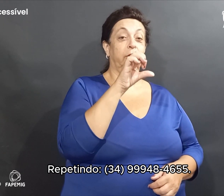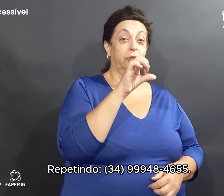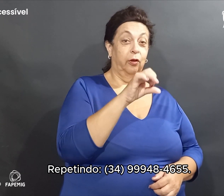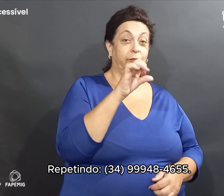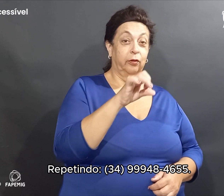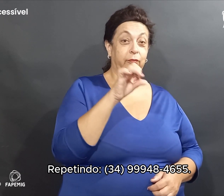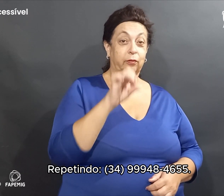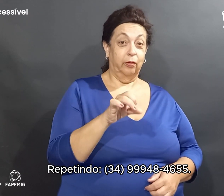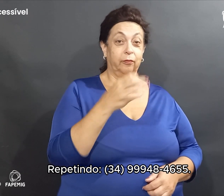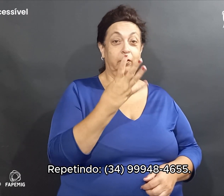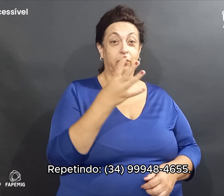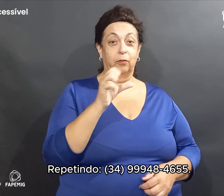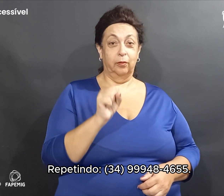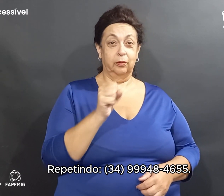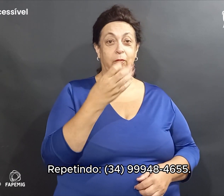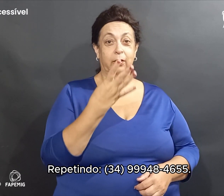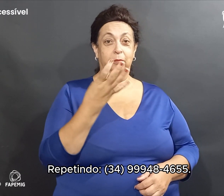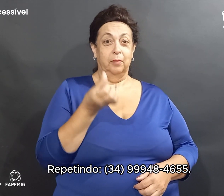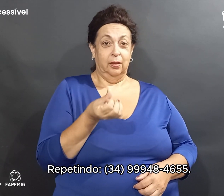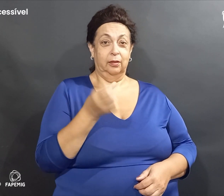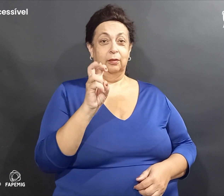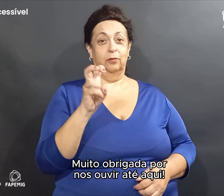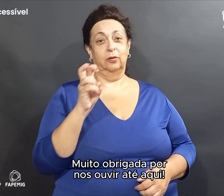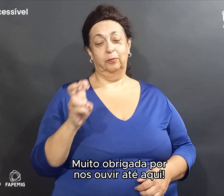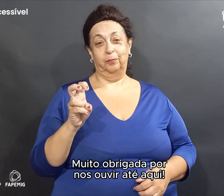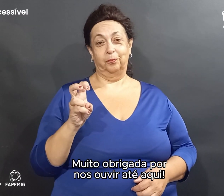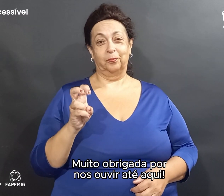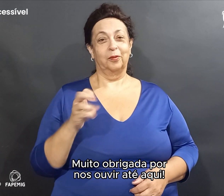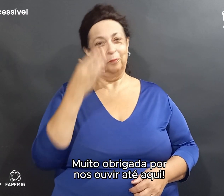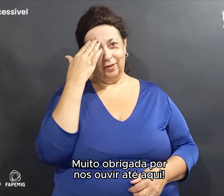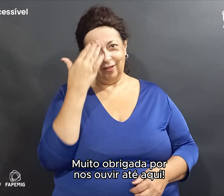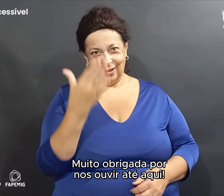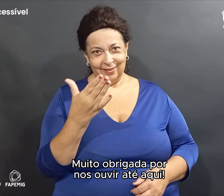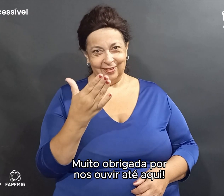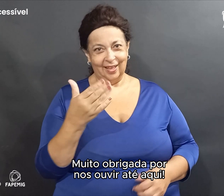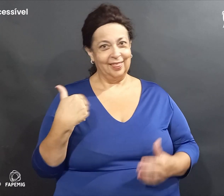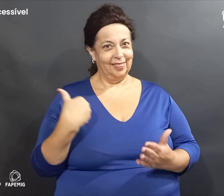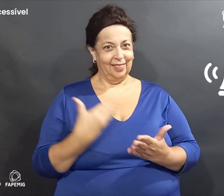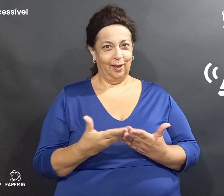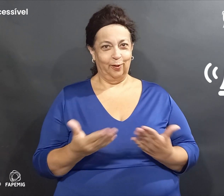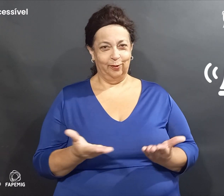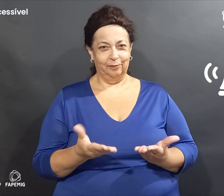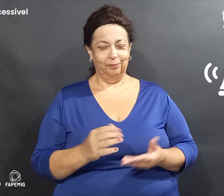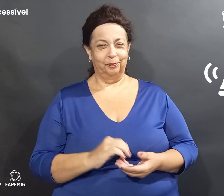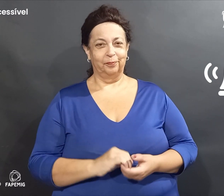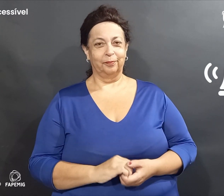999 48 4655. Muito obrigada por nos ouvir até aqui.